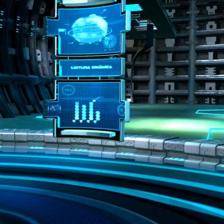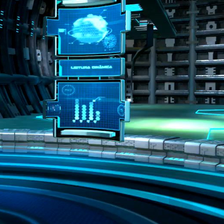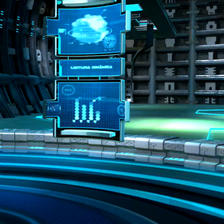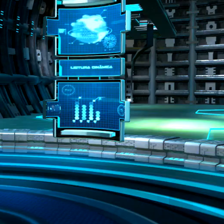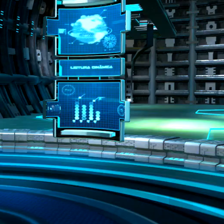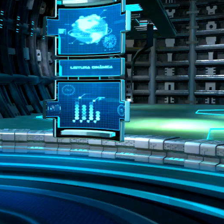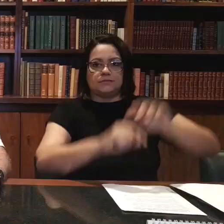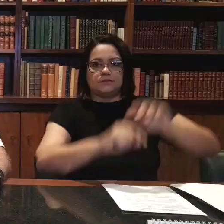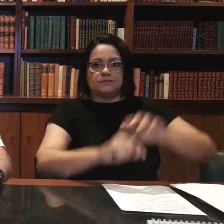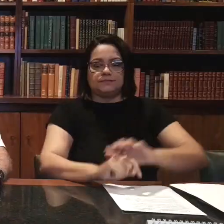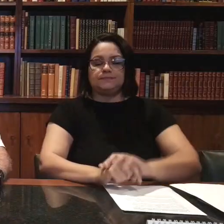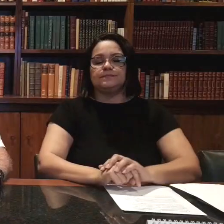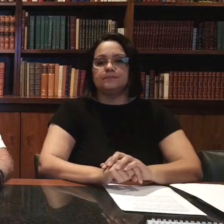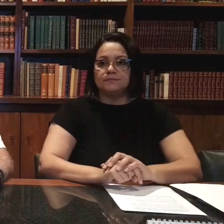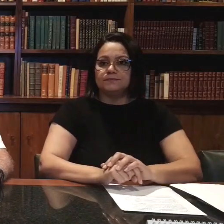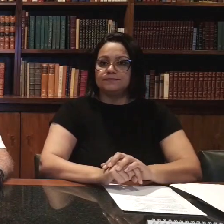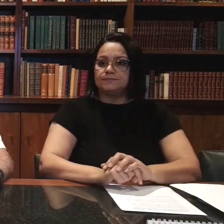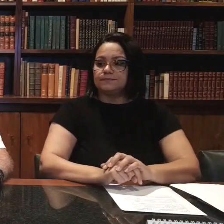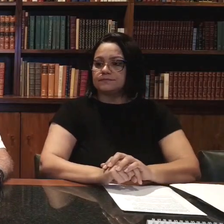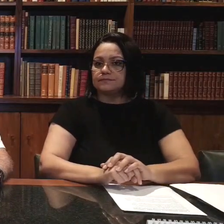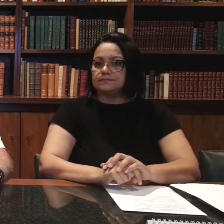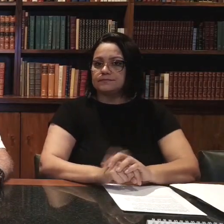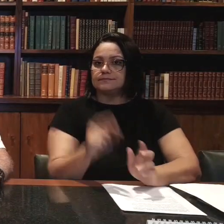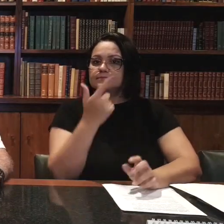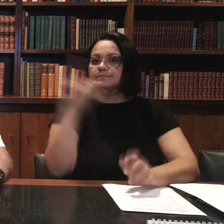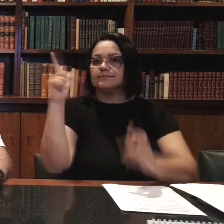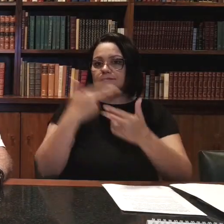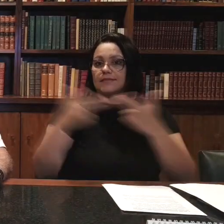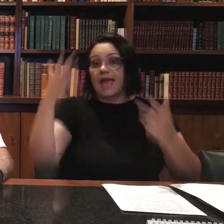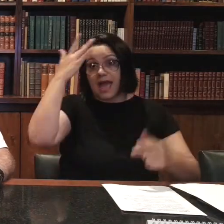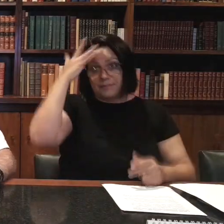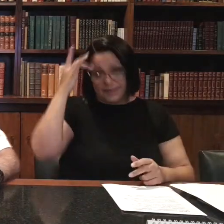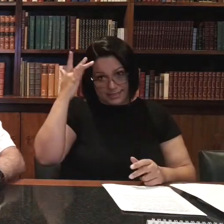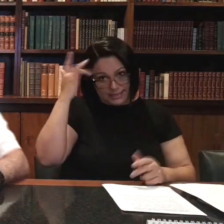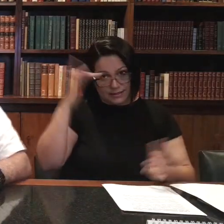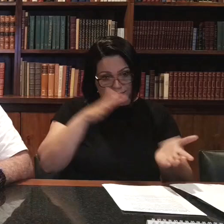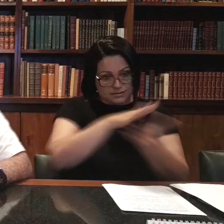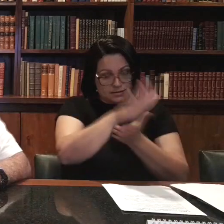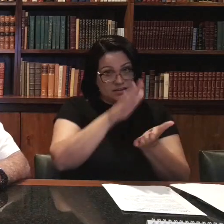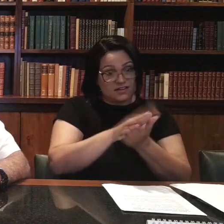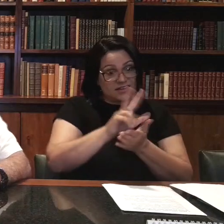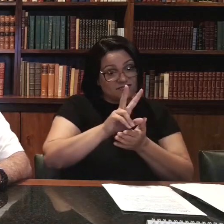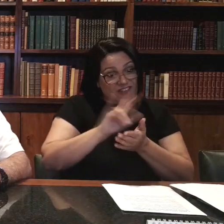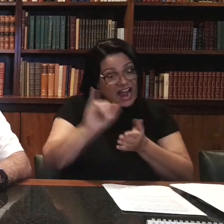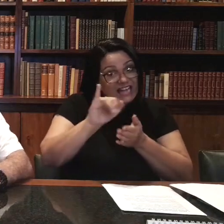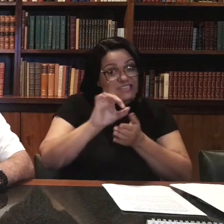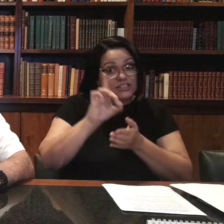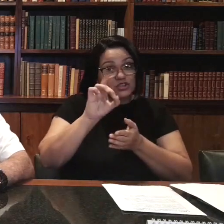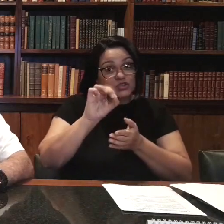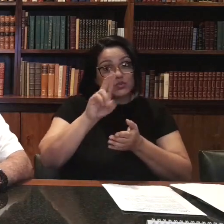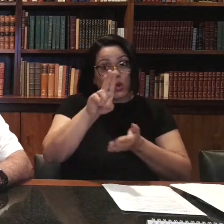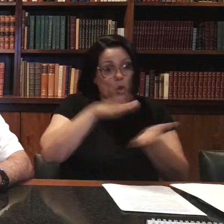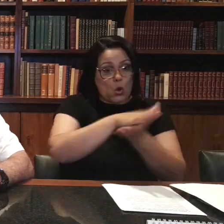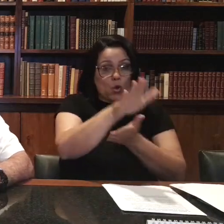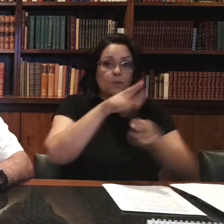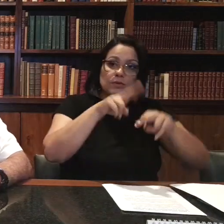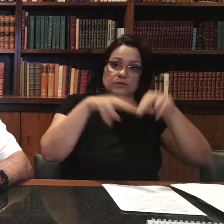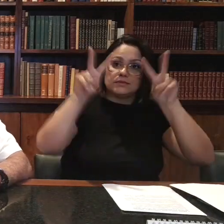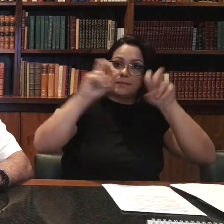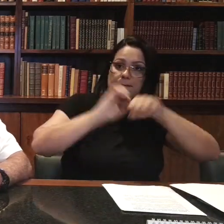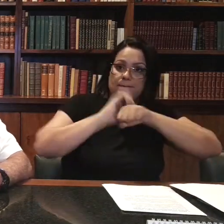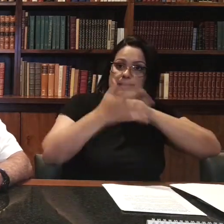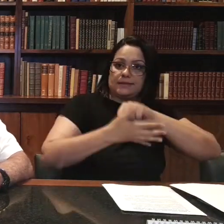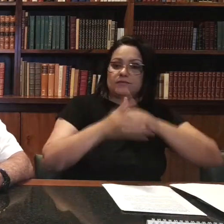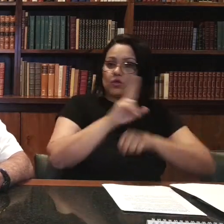Supremo Tribunal Federal. Sai publicado amanhã no Diário Oficial da União, por causa da pandemia, né? Nós temos pressa nisso, conversado com o